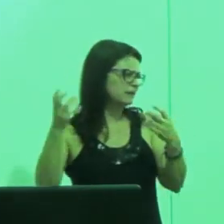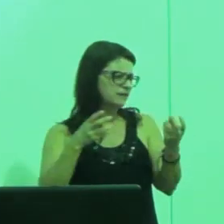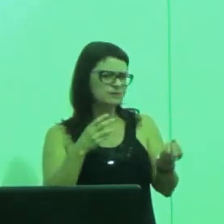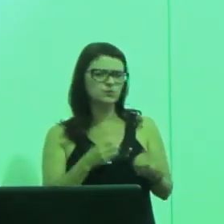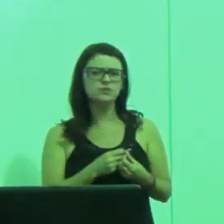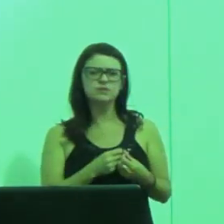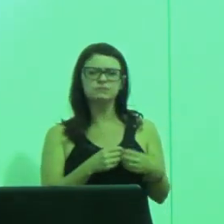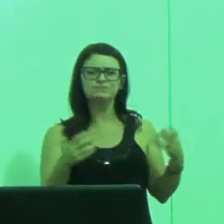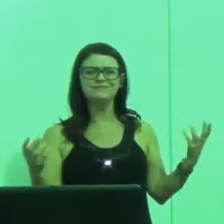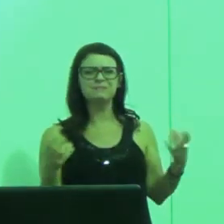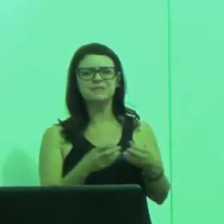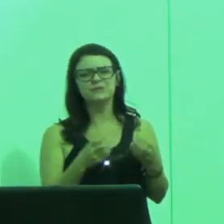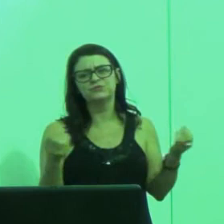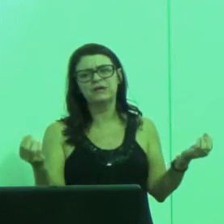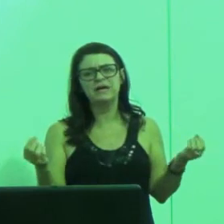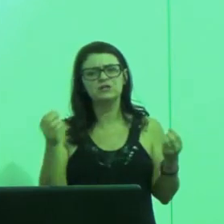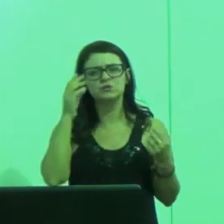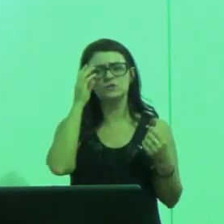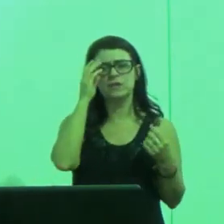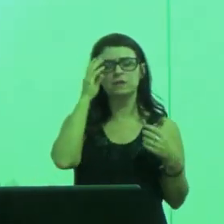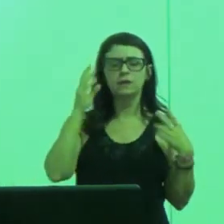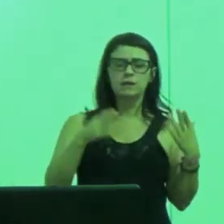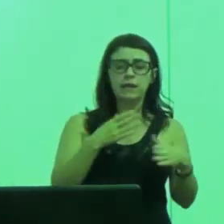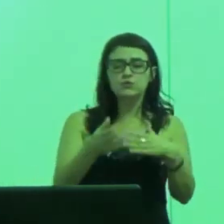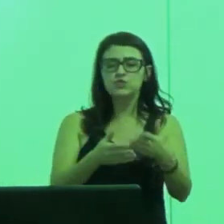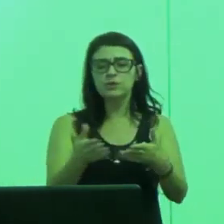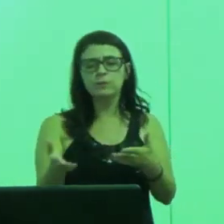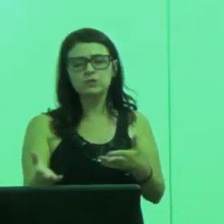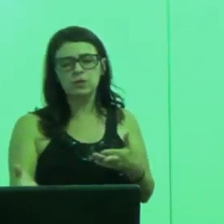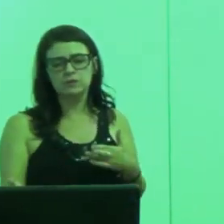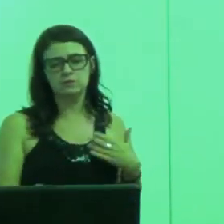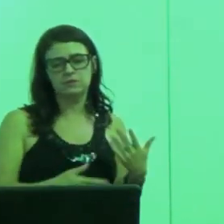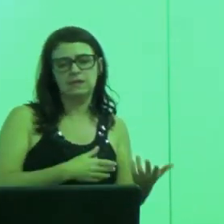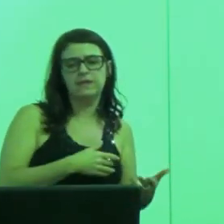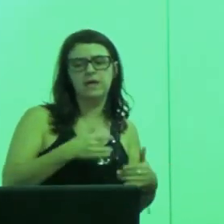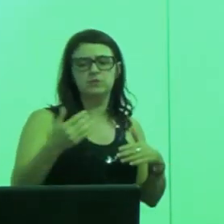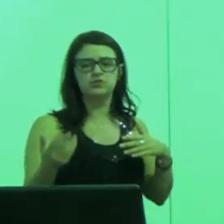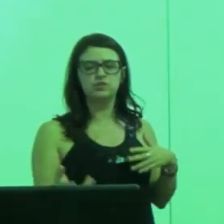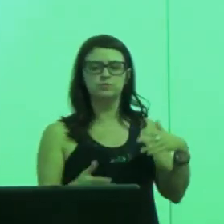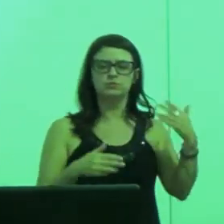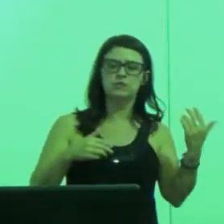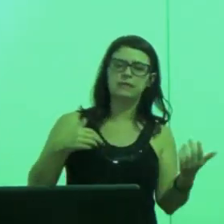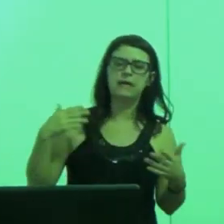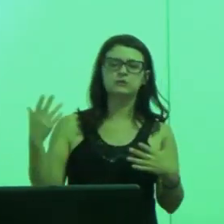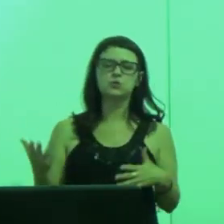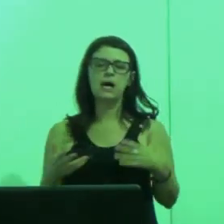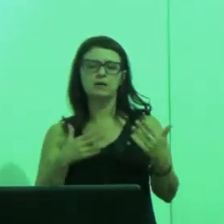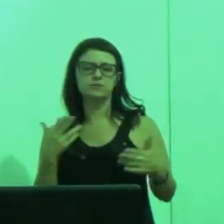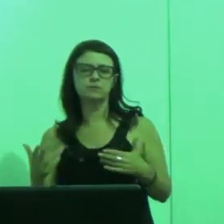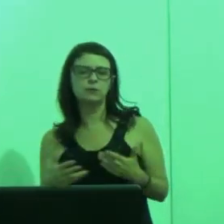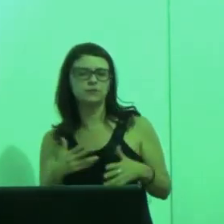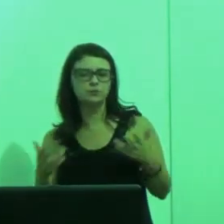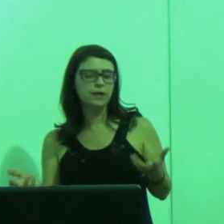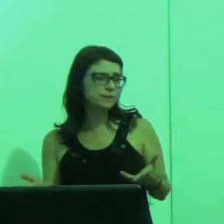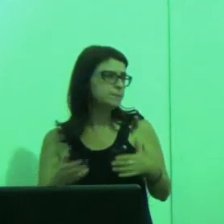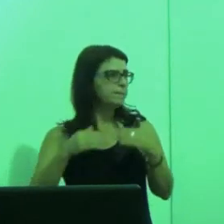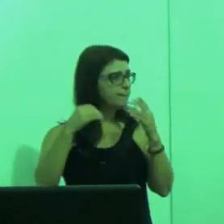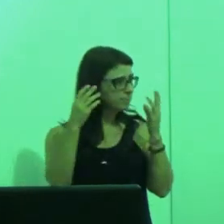que era luz, o tamanho do faixa, não sei. Aí eu sugeri algumas coisas, leves, tímidos, delicados, suaves, alguma coisa, mas aí, o que